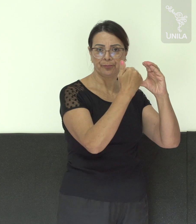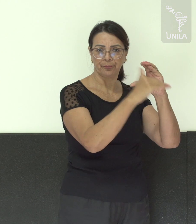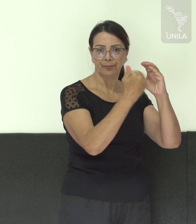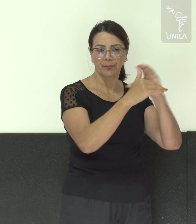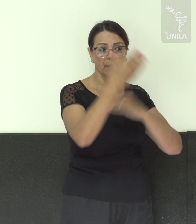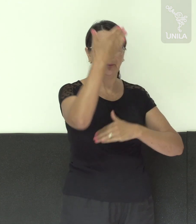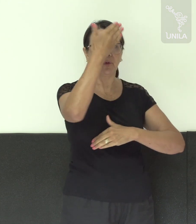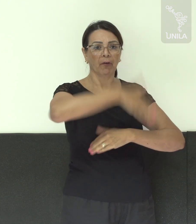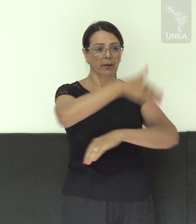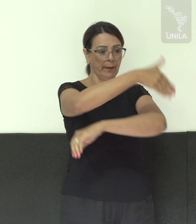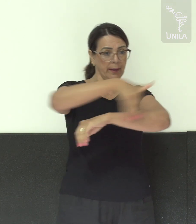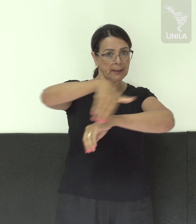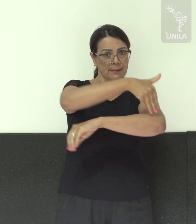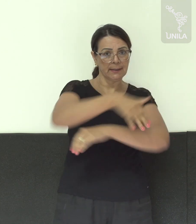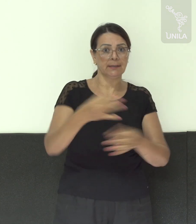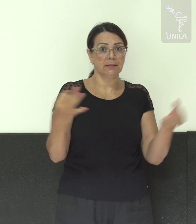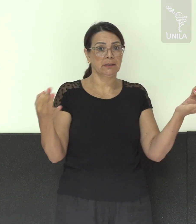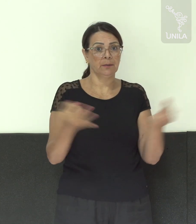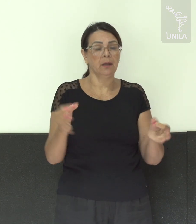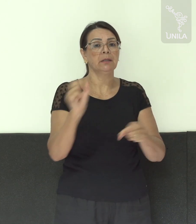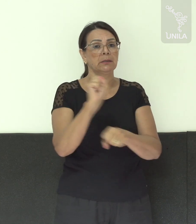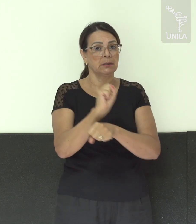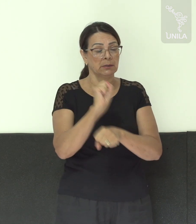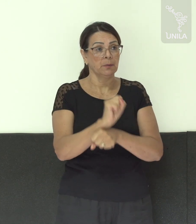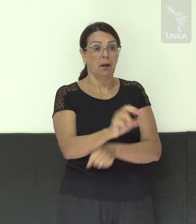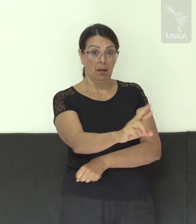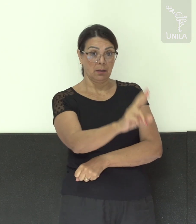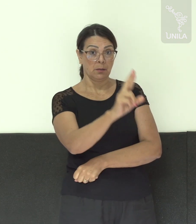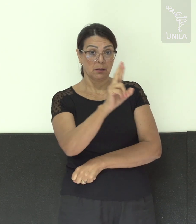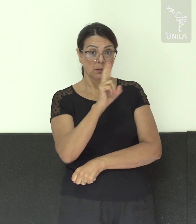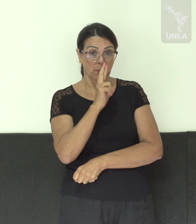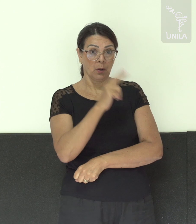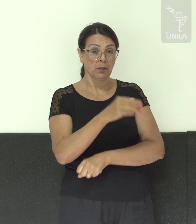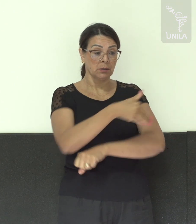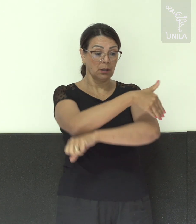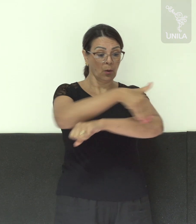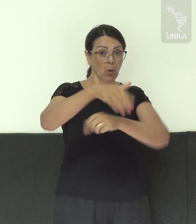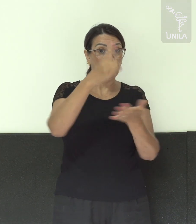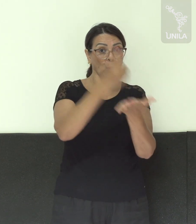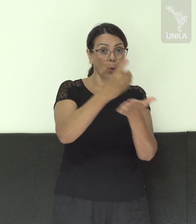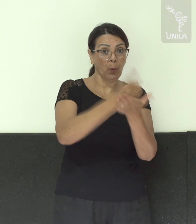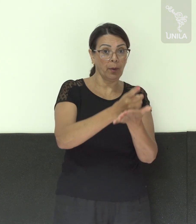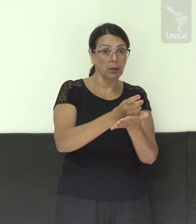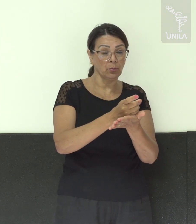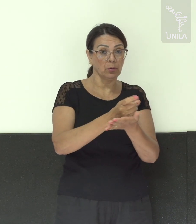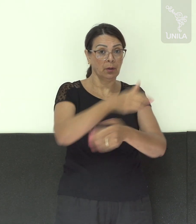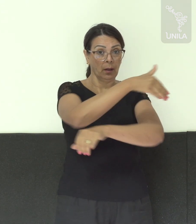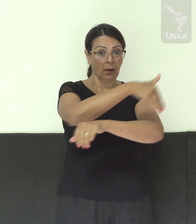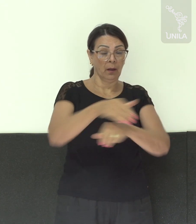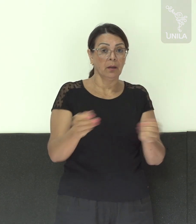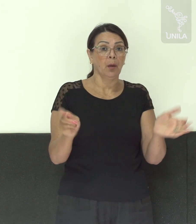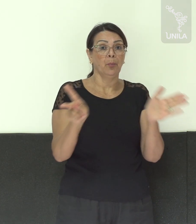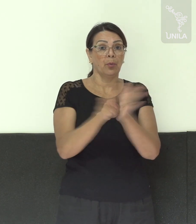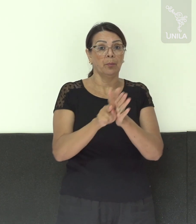o comprovante de residência atual e aguardar a resposta com o comprovante de residência emitido pela FUNI.